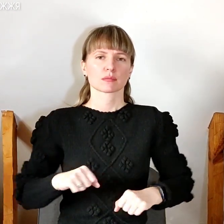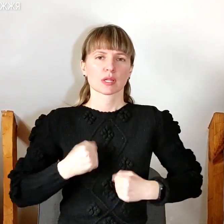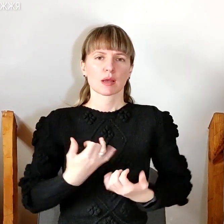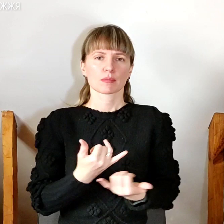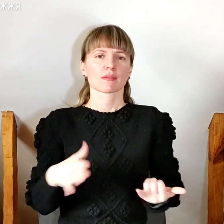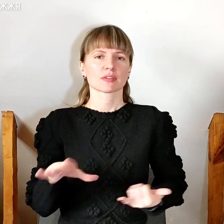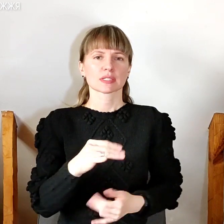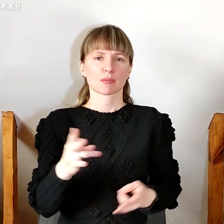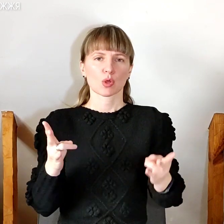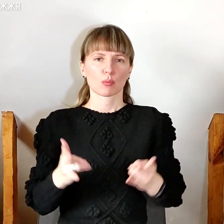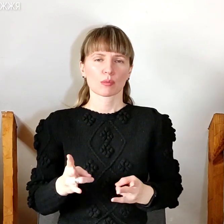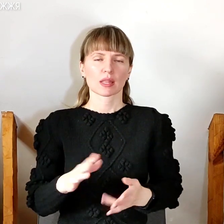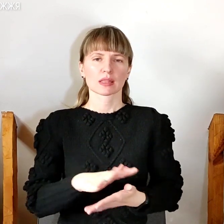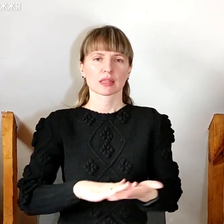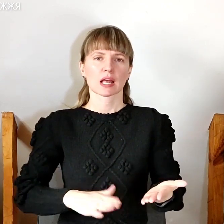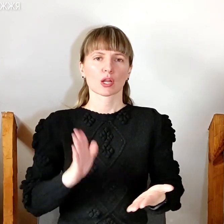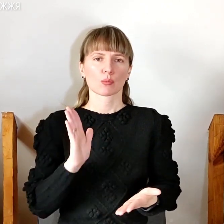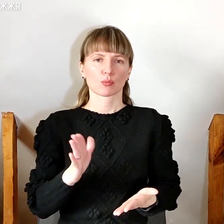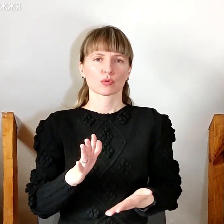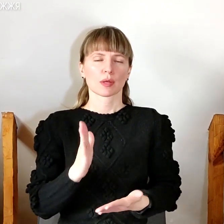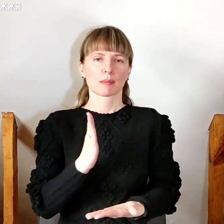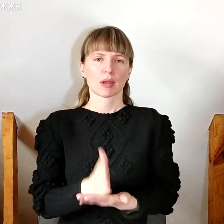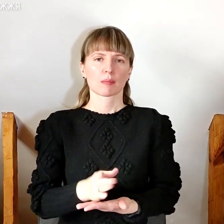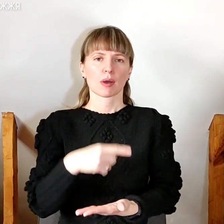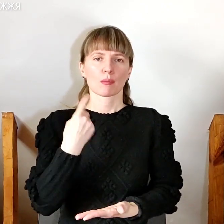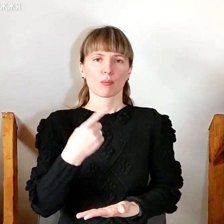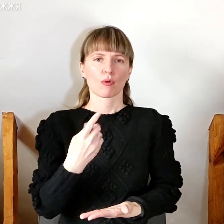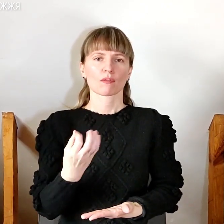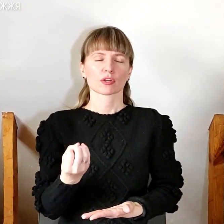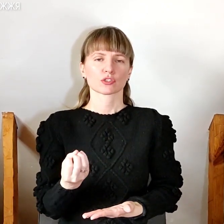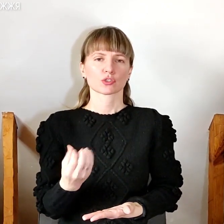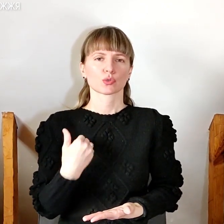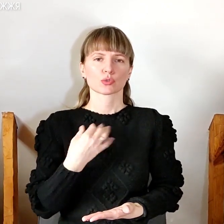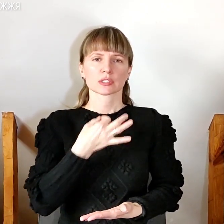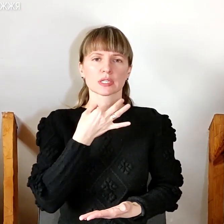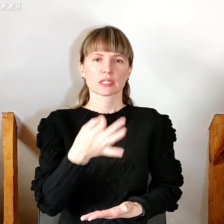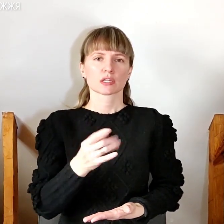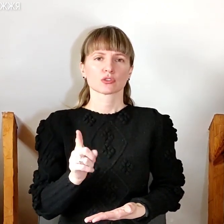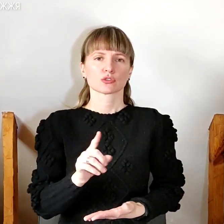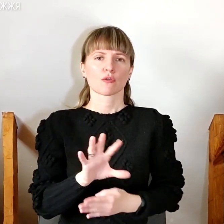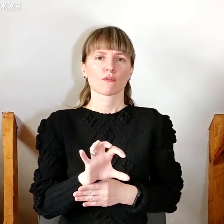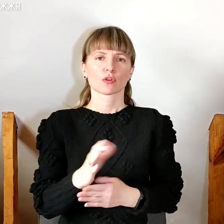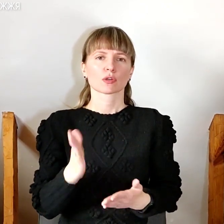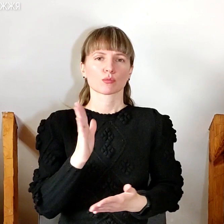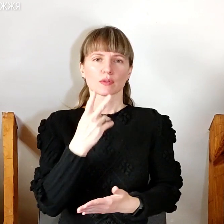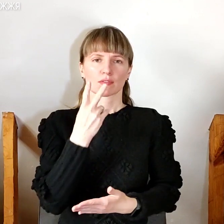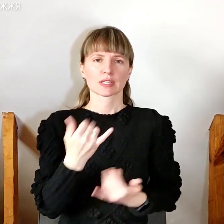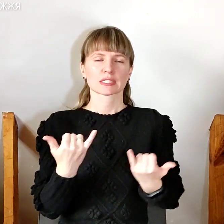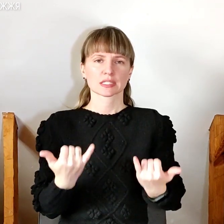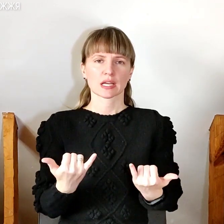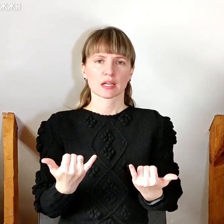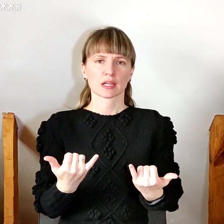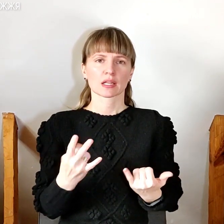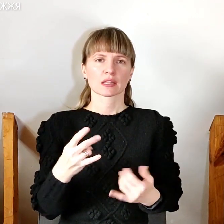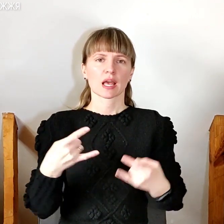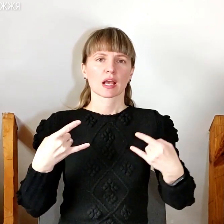необхідним. Далі у нас буде пряма мова, і також хочу зазначити, що фото, які ви будете бачити зараз на своїх екранах, це